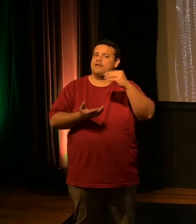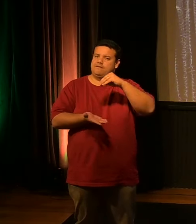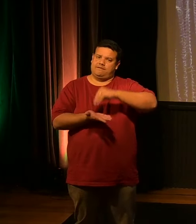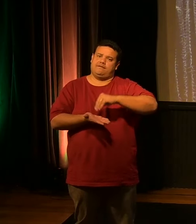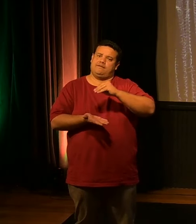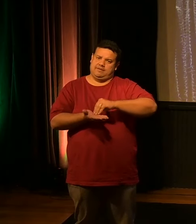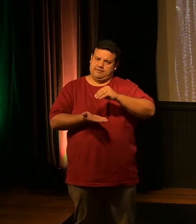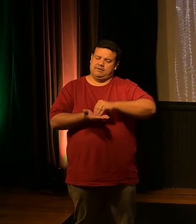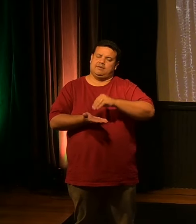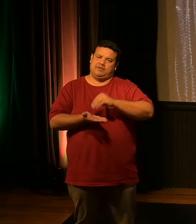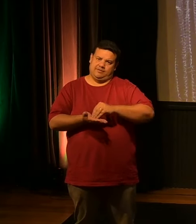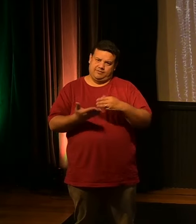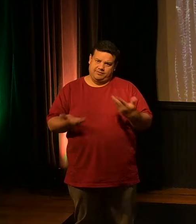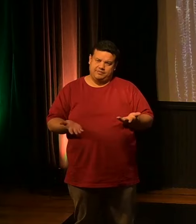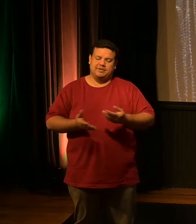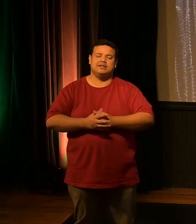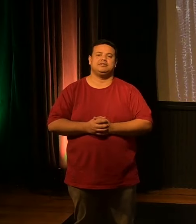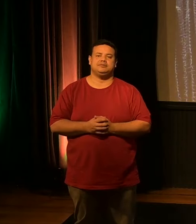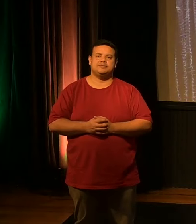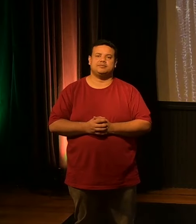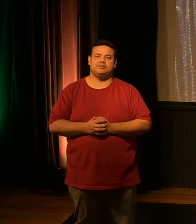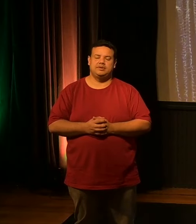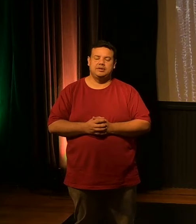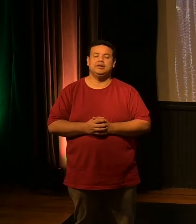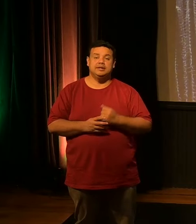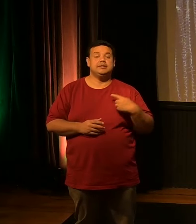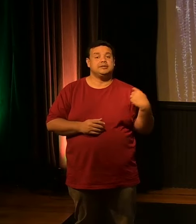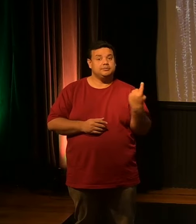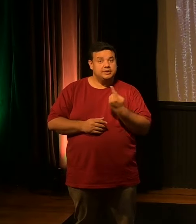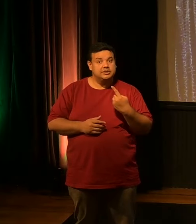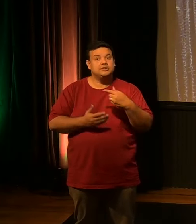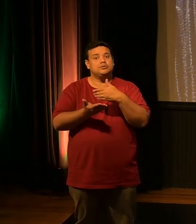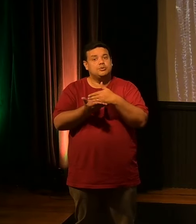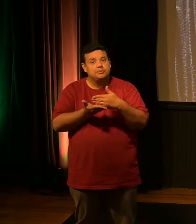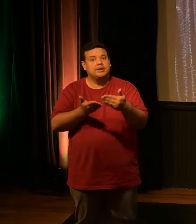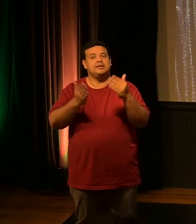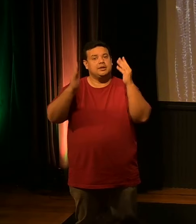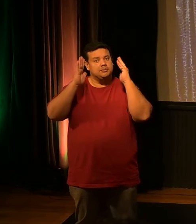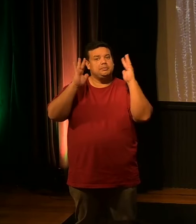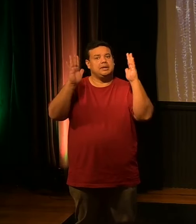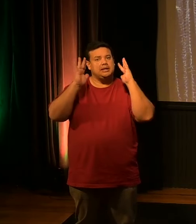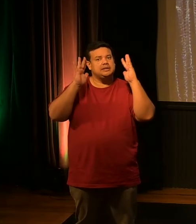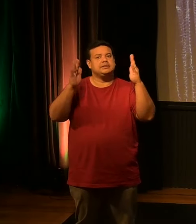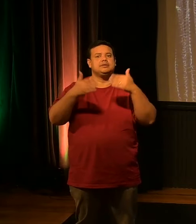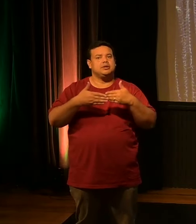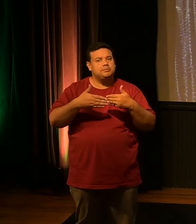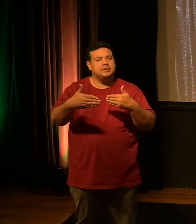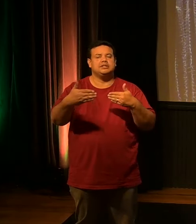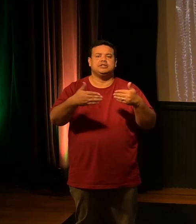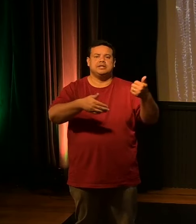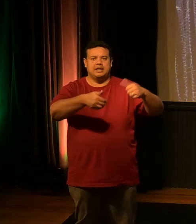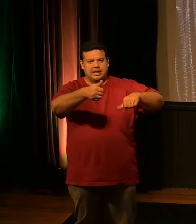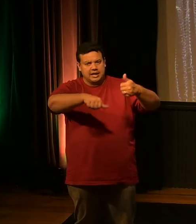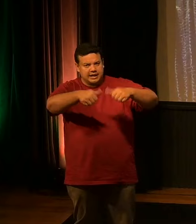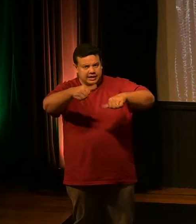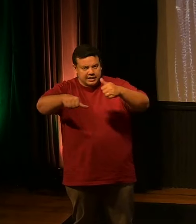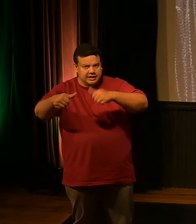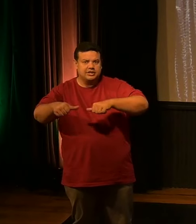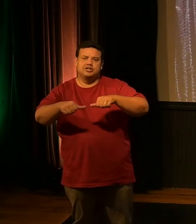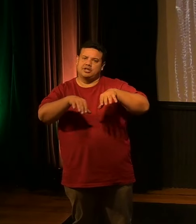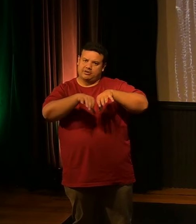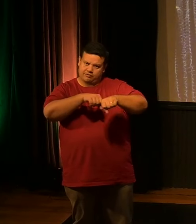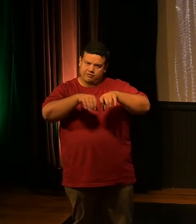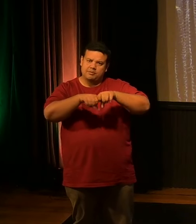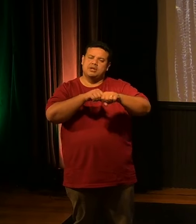sendo feitas naquele momento. Então, a gente surge inicialmente pensando muito a partir da crítica e a partir da formação,